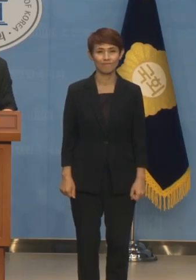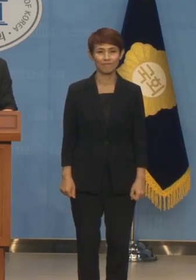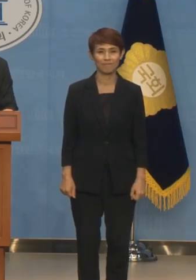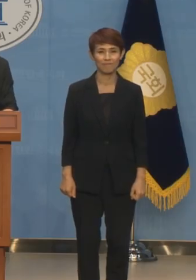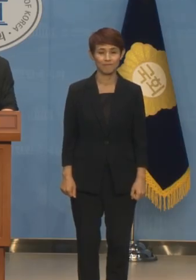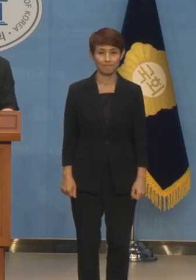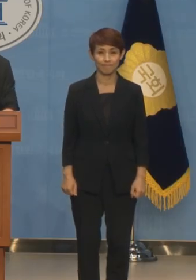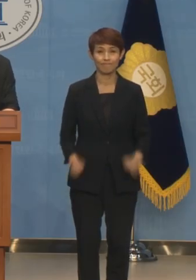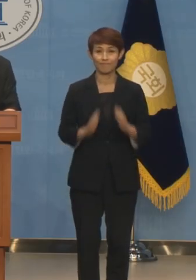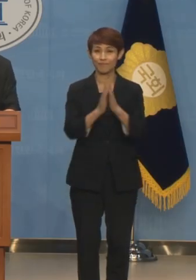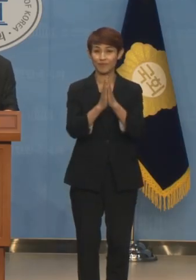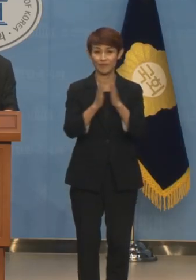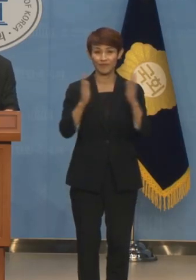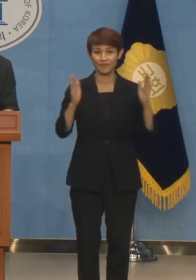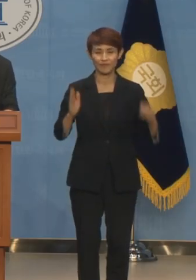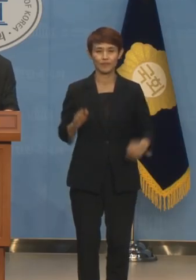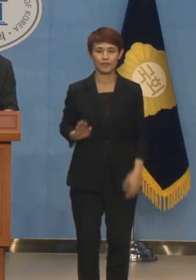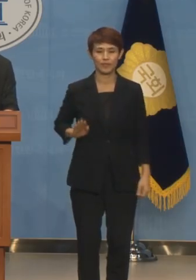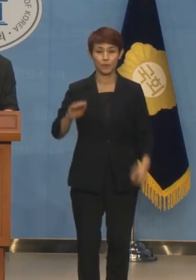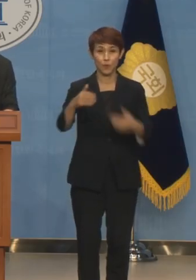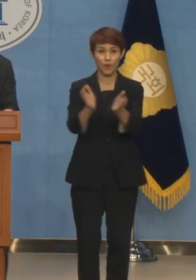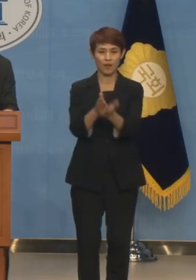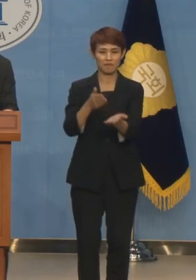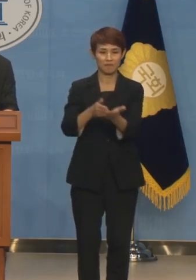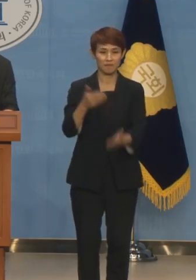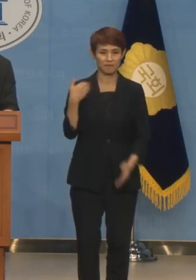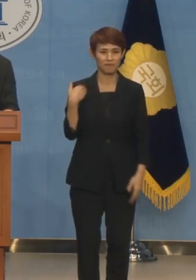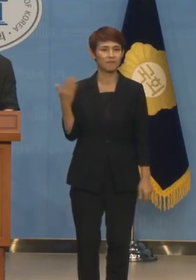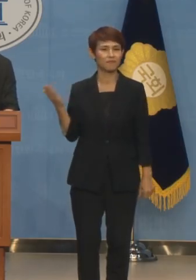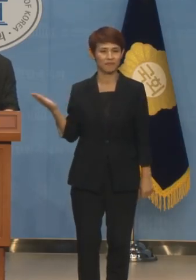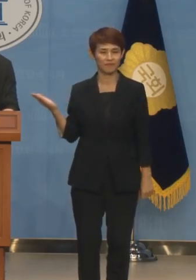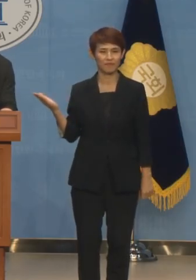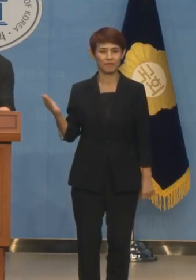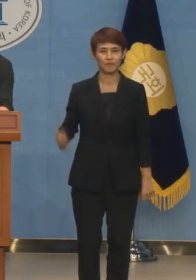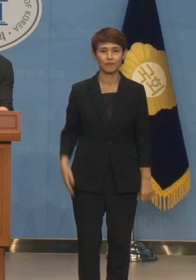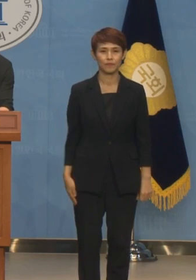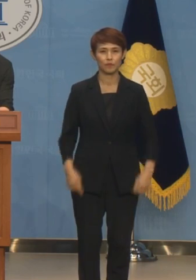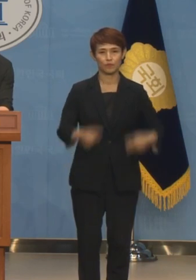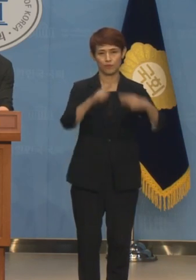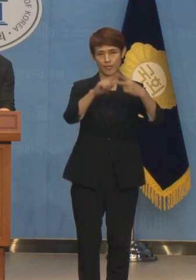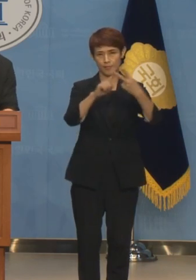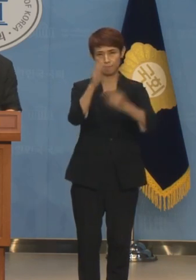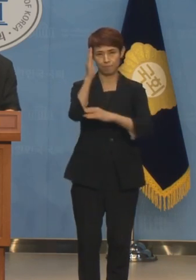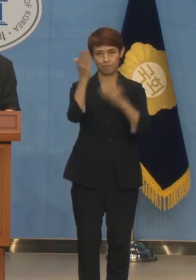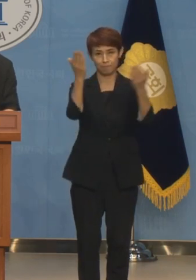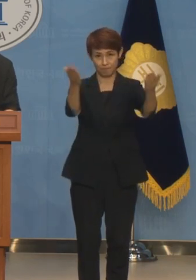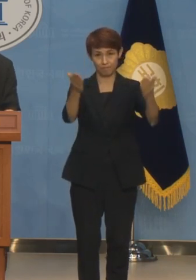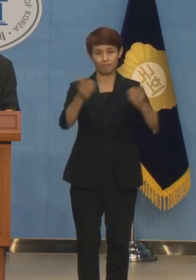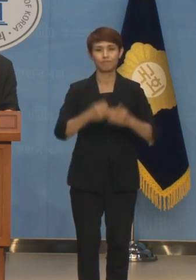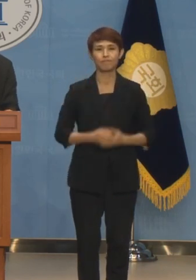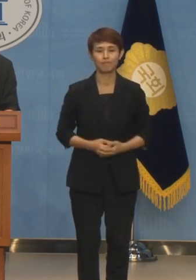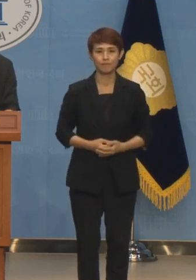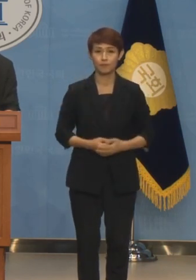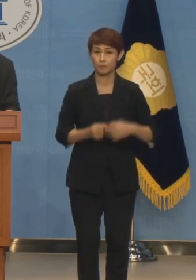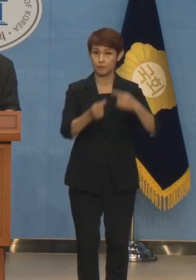네, 시작하겠습니다. 진보당 대변인 홍성규입니다. 두 가지 말씀 드리겠습니다. 첫